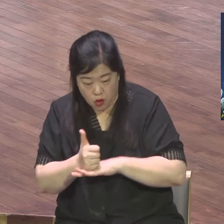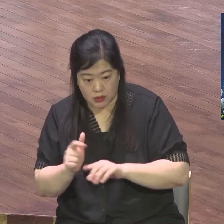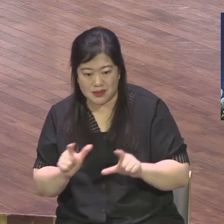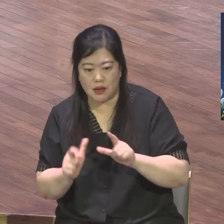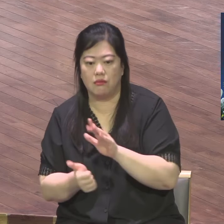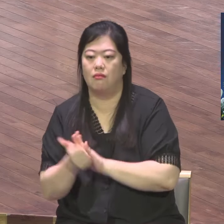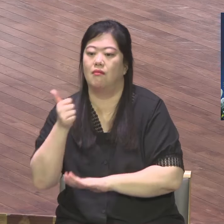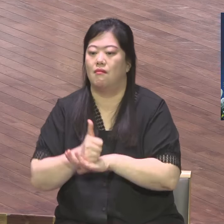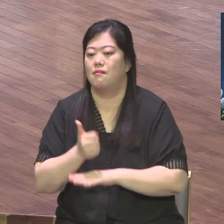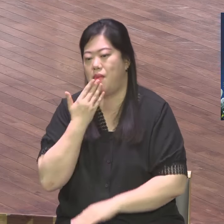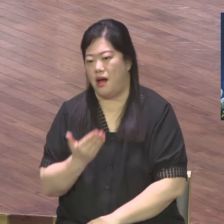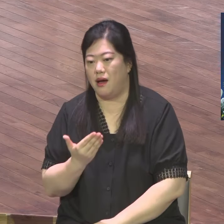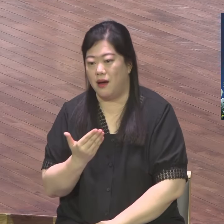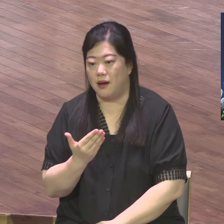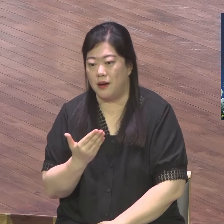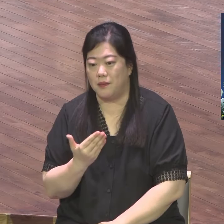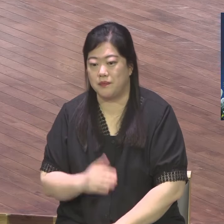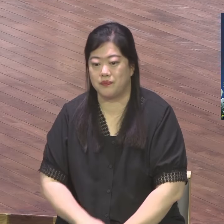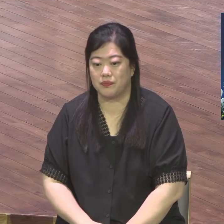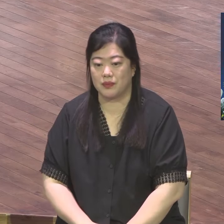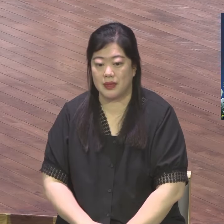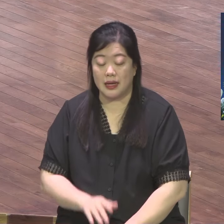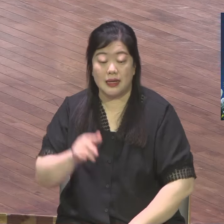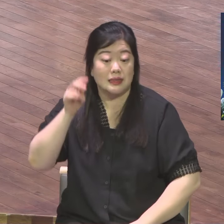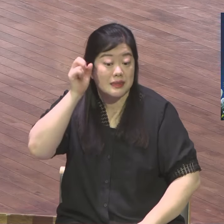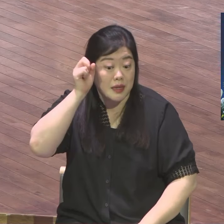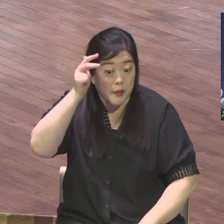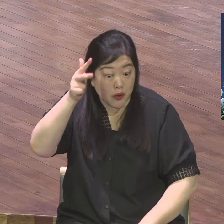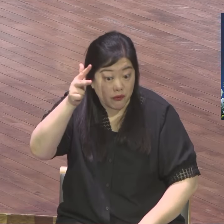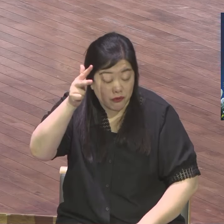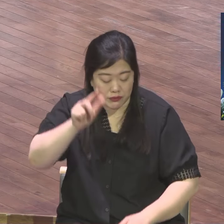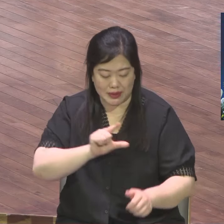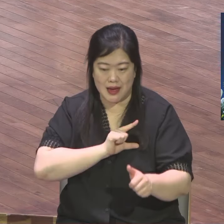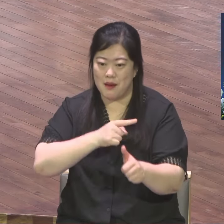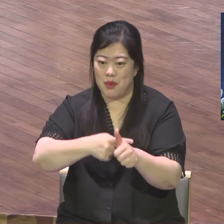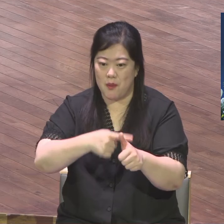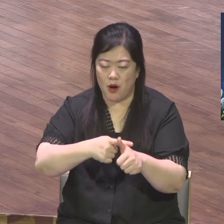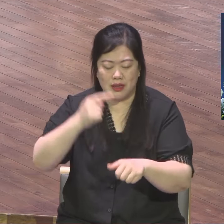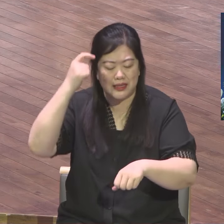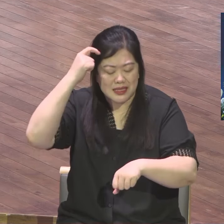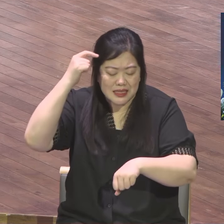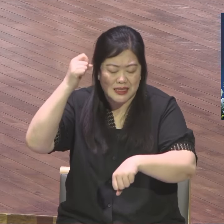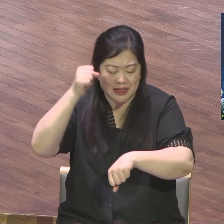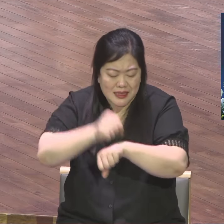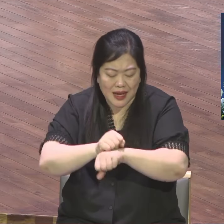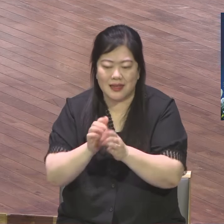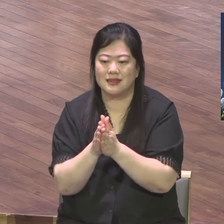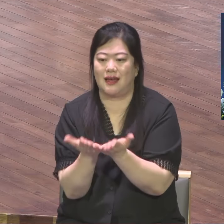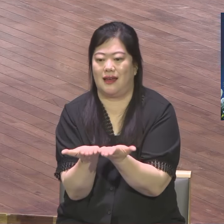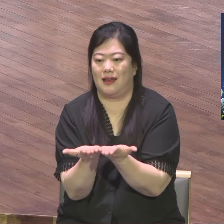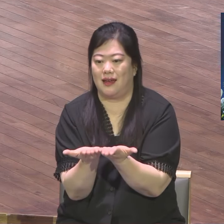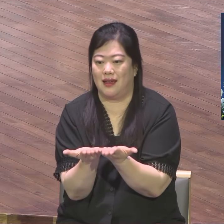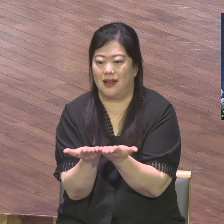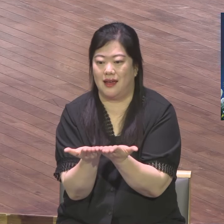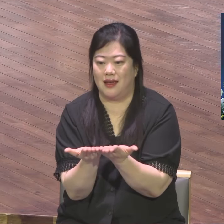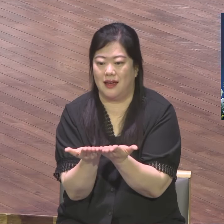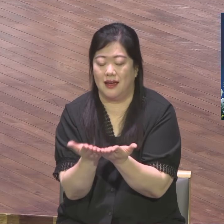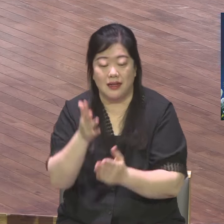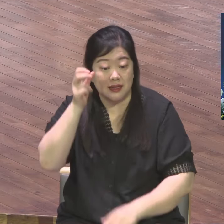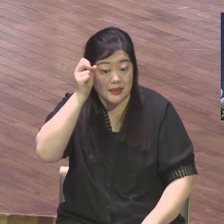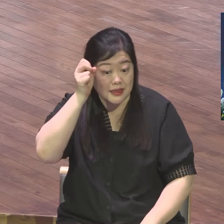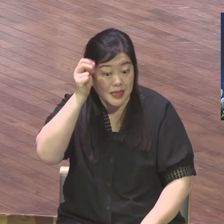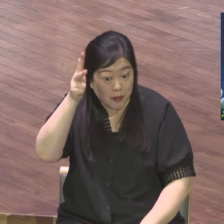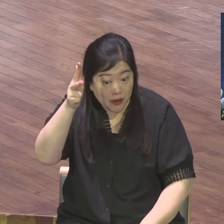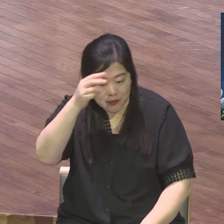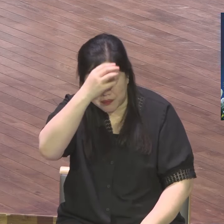있어요. 지혜의 잠언이라 그랬잖아요. 지혜가 부족하면 여러분 잠언 읽으세요. 잠언 11장으로 되어 있기